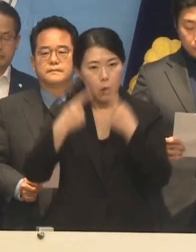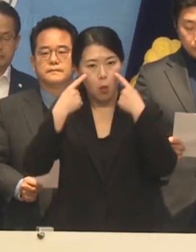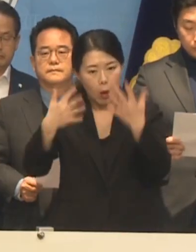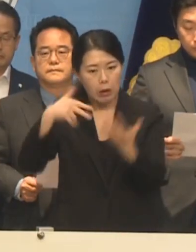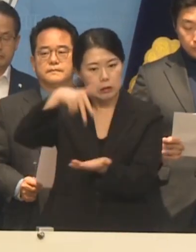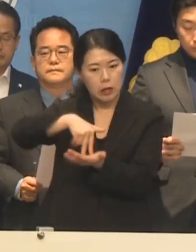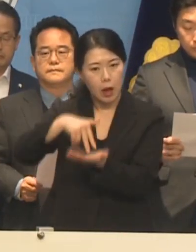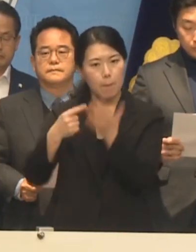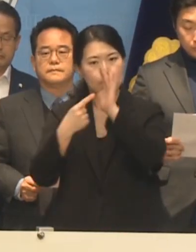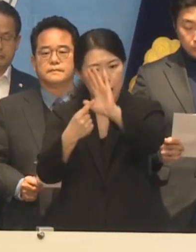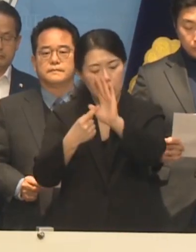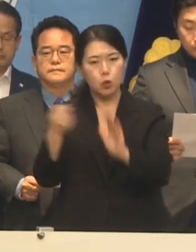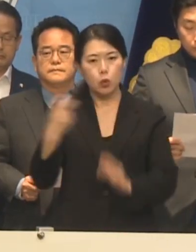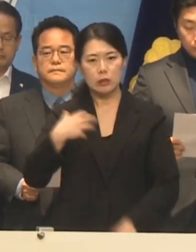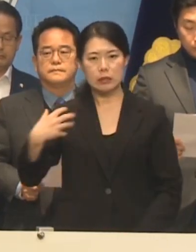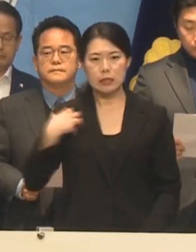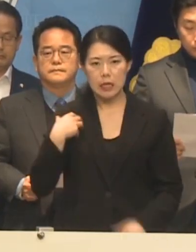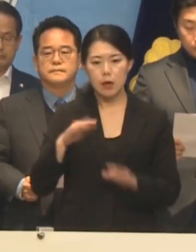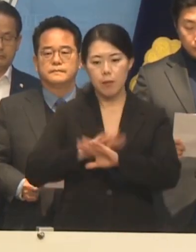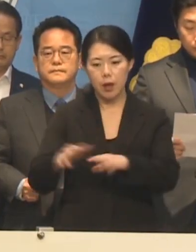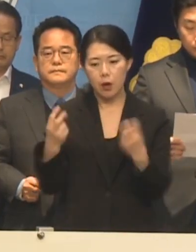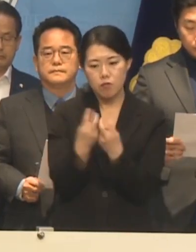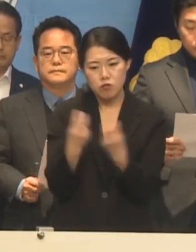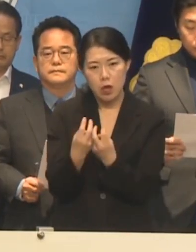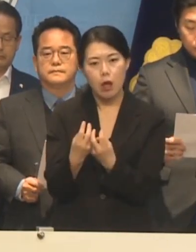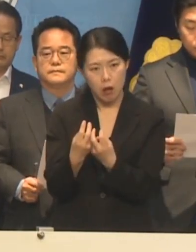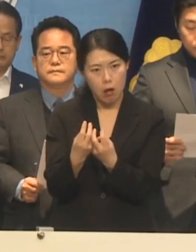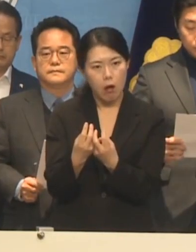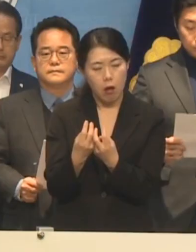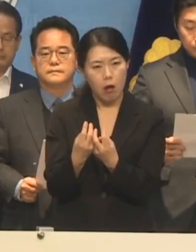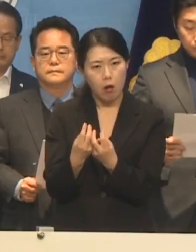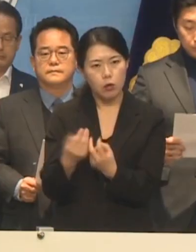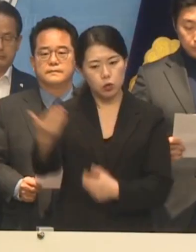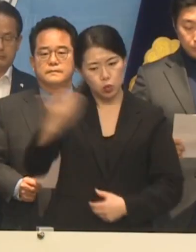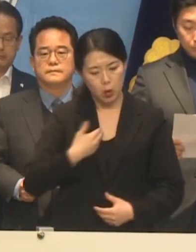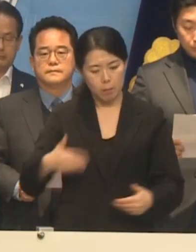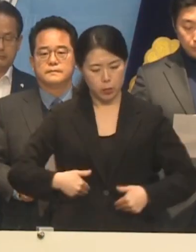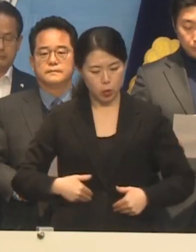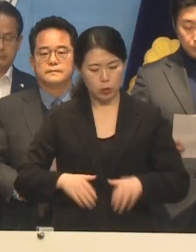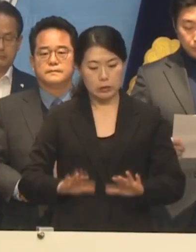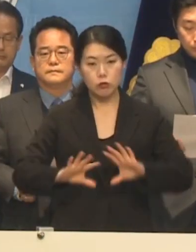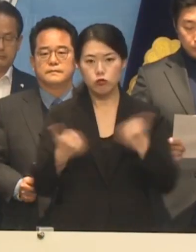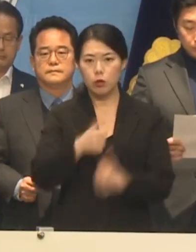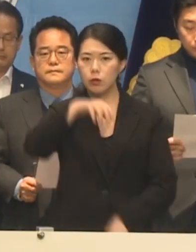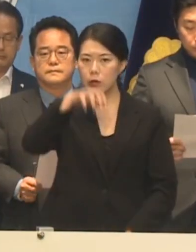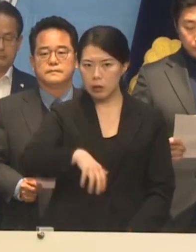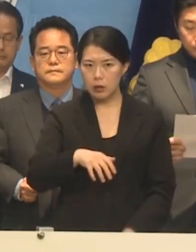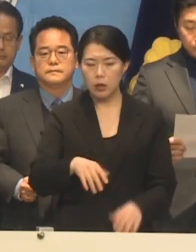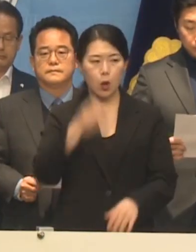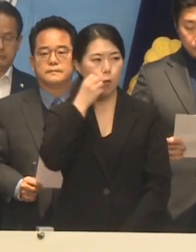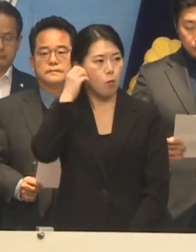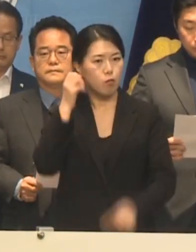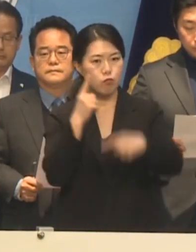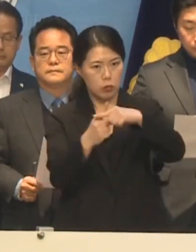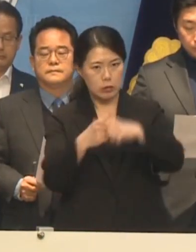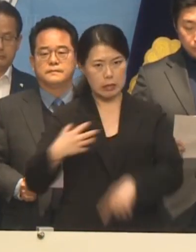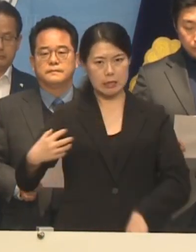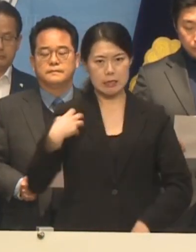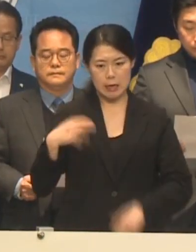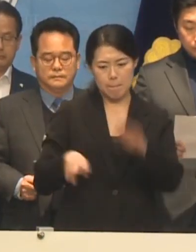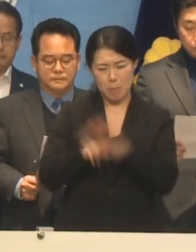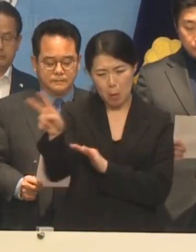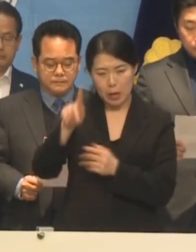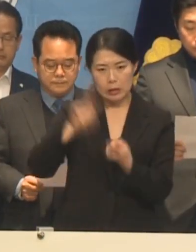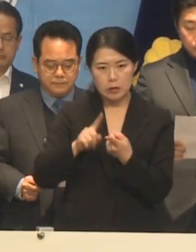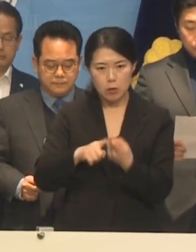입장을 밝히고 책임 있는 대책을 제시해야 한다. 국회는 더 이상 홈플러스의 책임 회피를